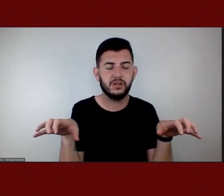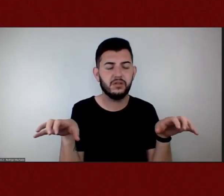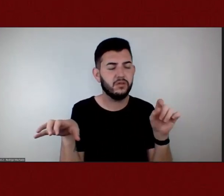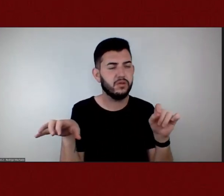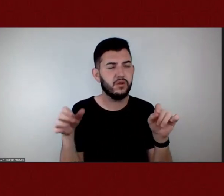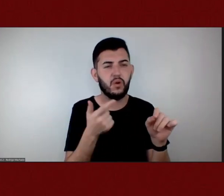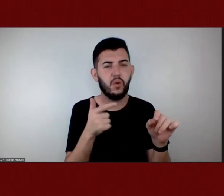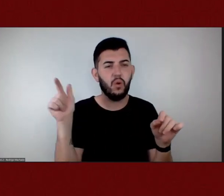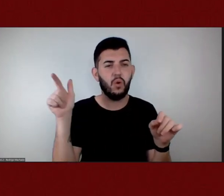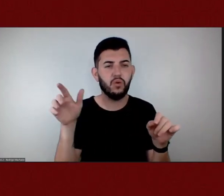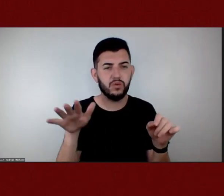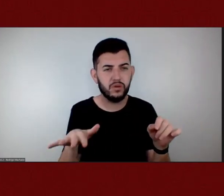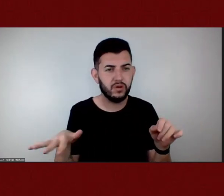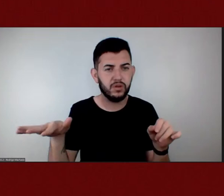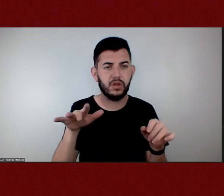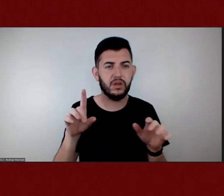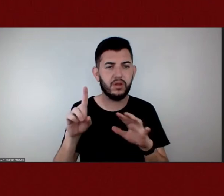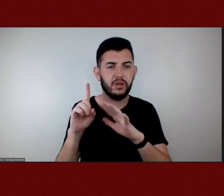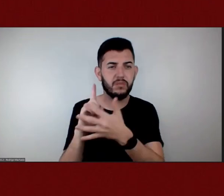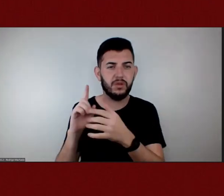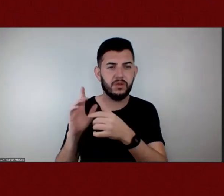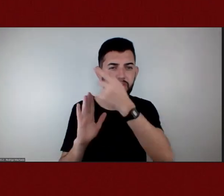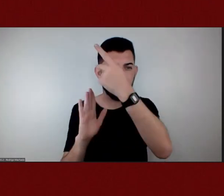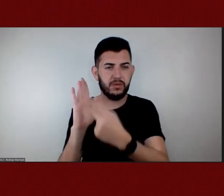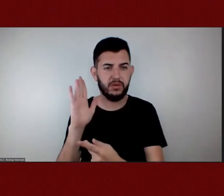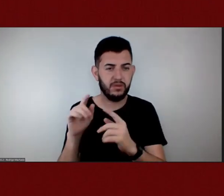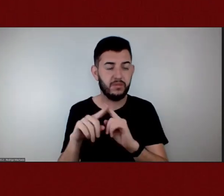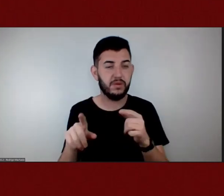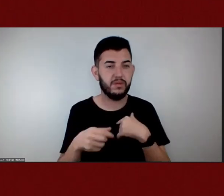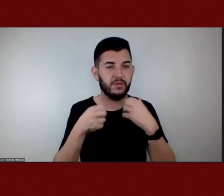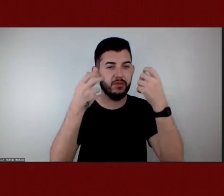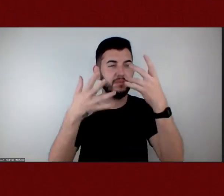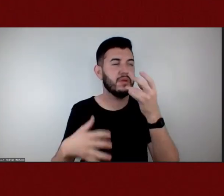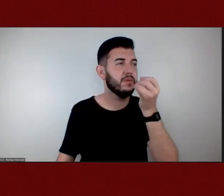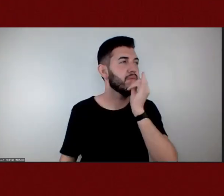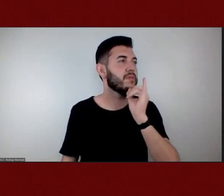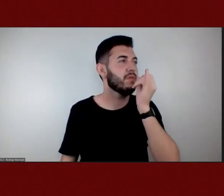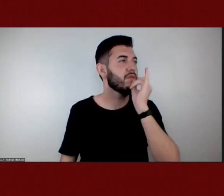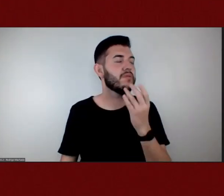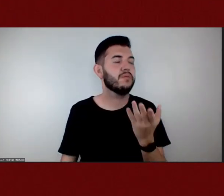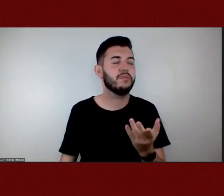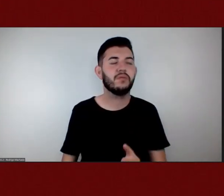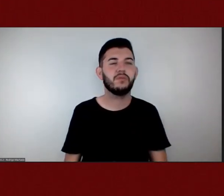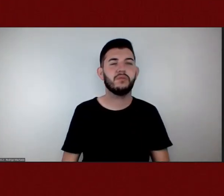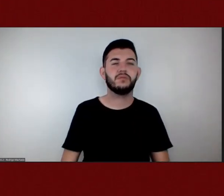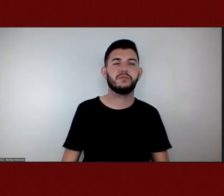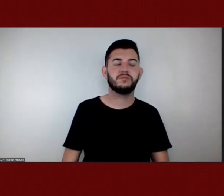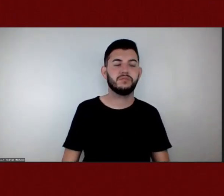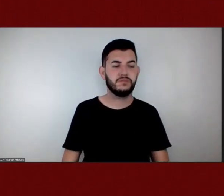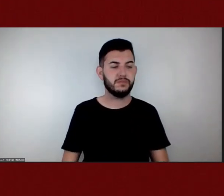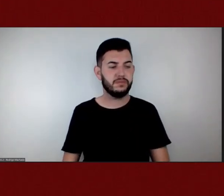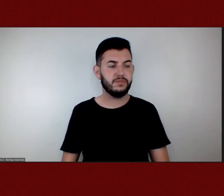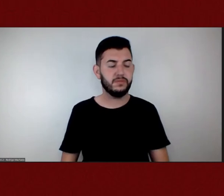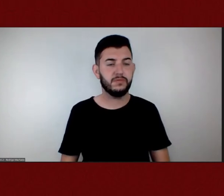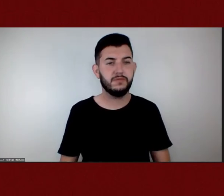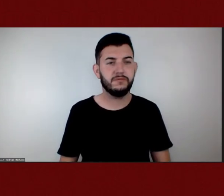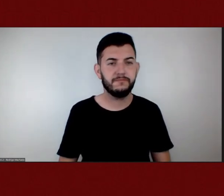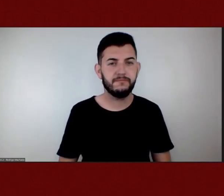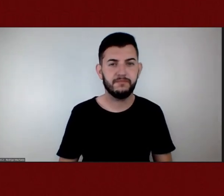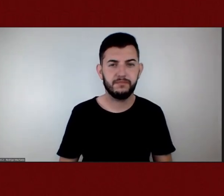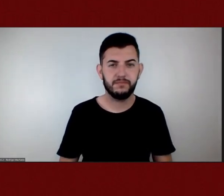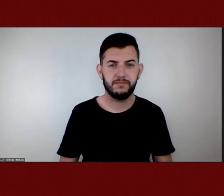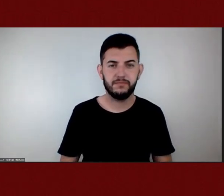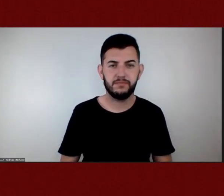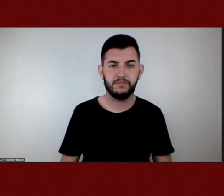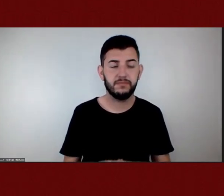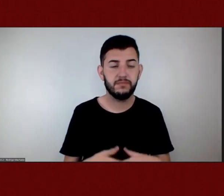desse projeto transformador. Assinalo aqui, por exemplo, que entre as eleições de